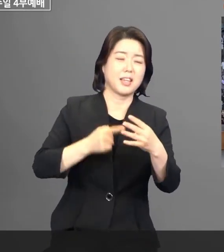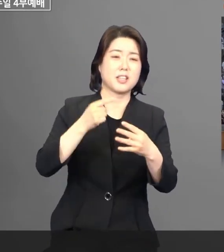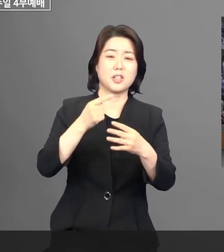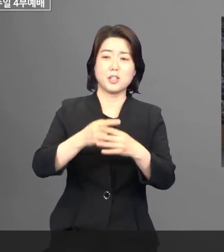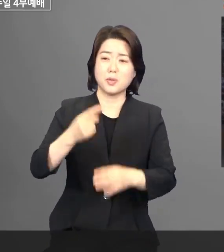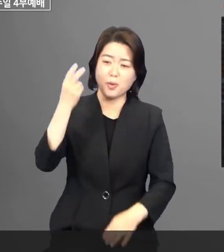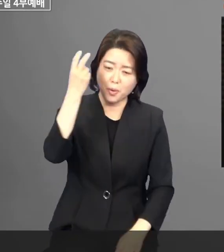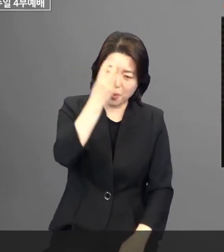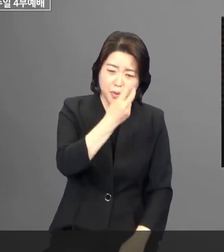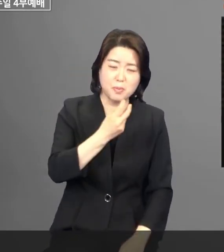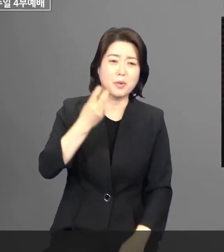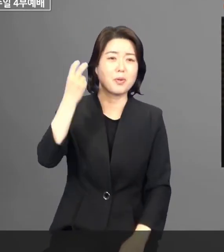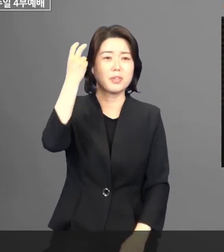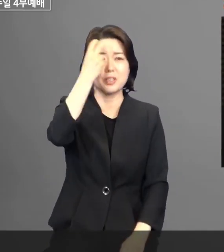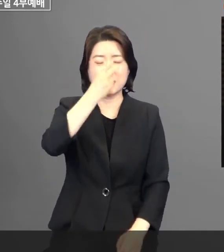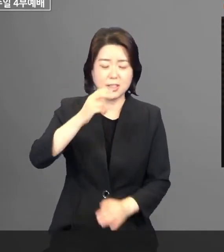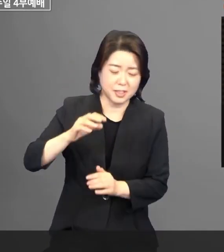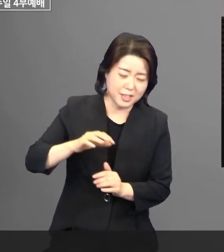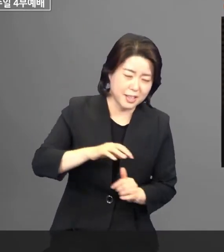계절